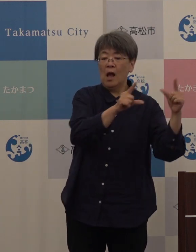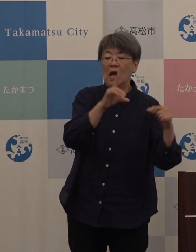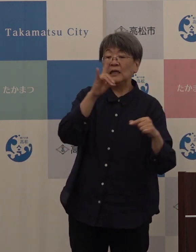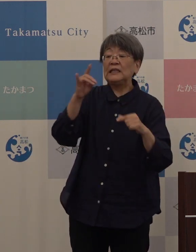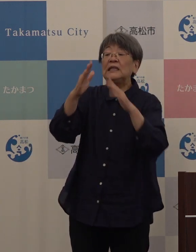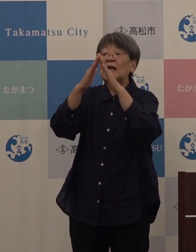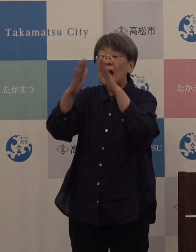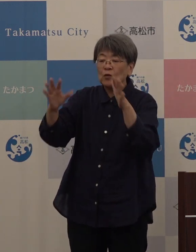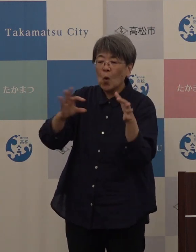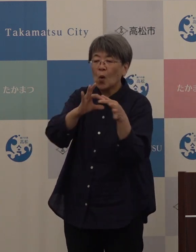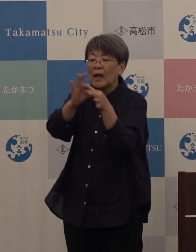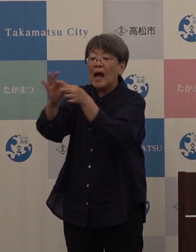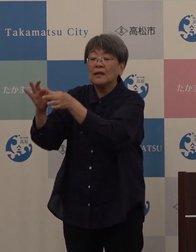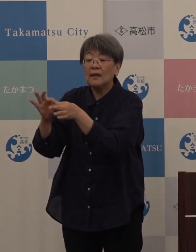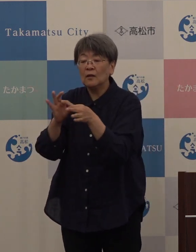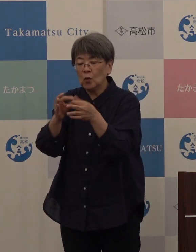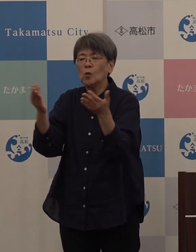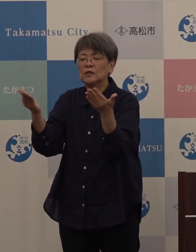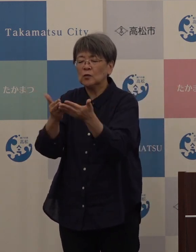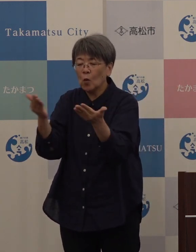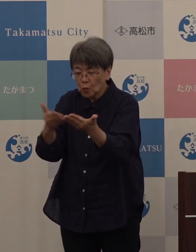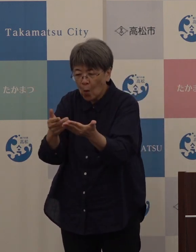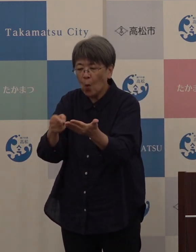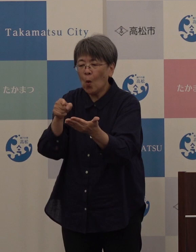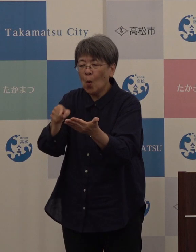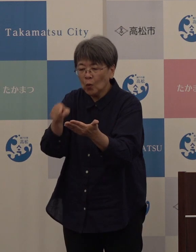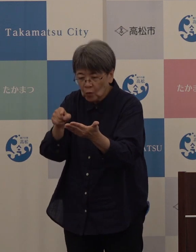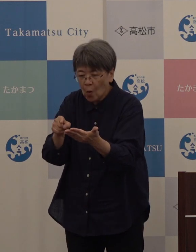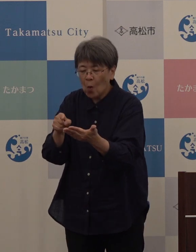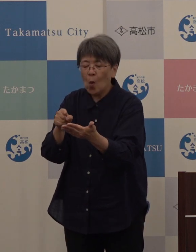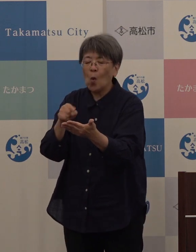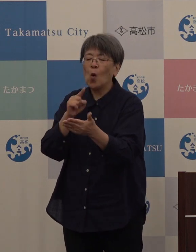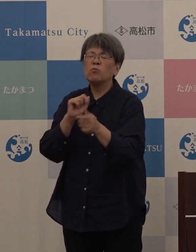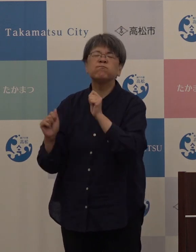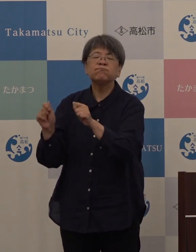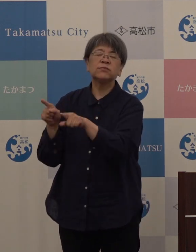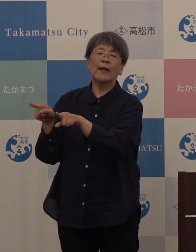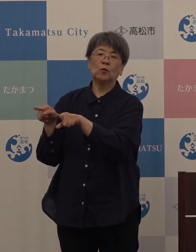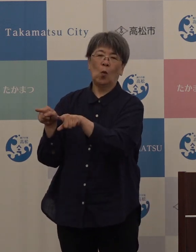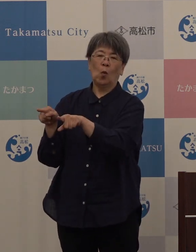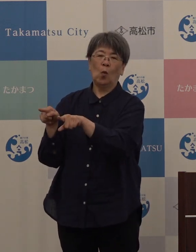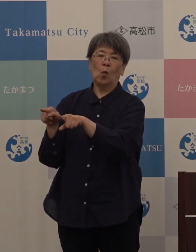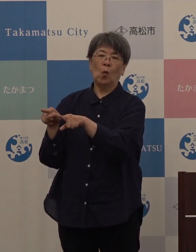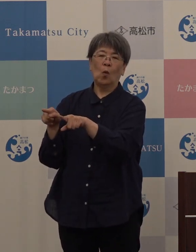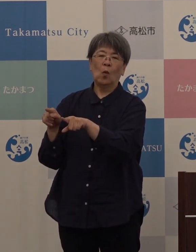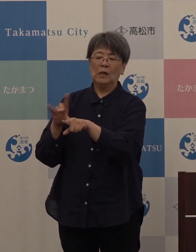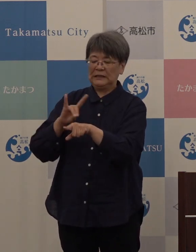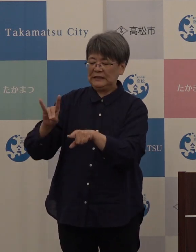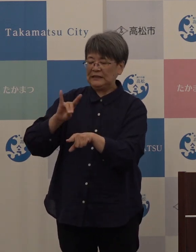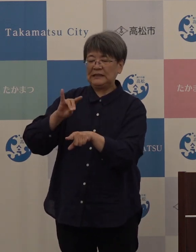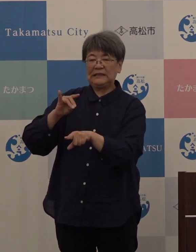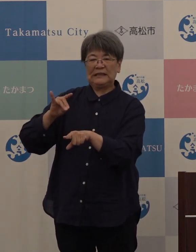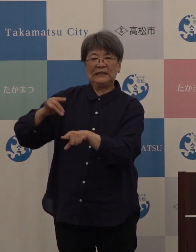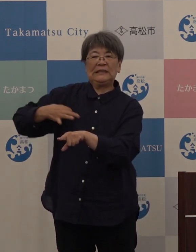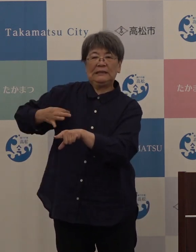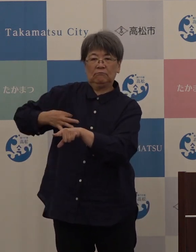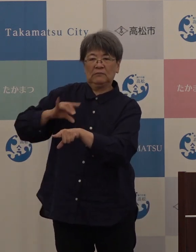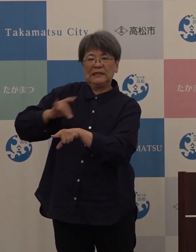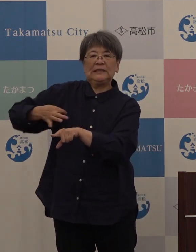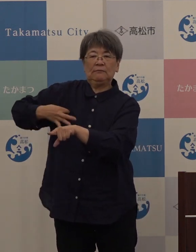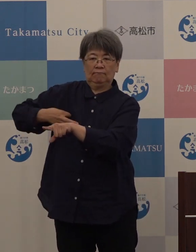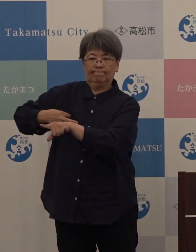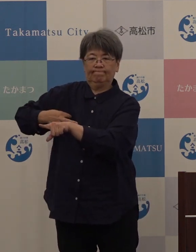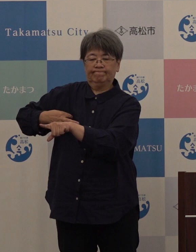務に伴う、言動でございますの で言動を発したのが市議会議員さんということです